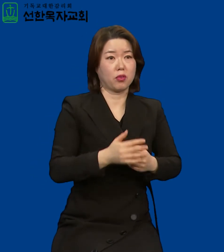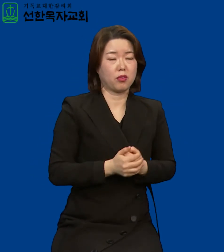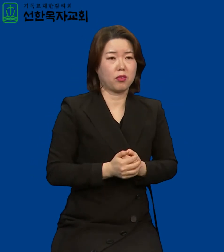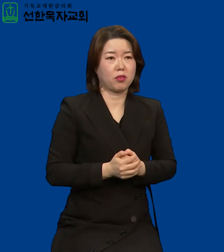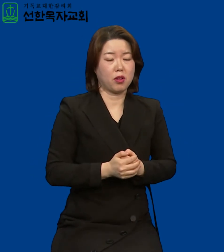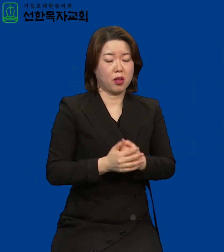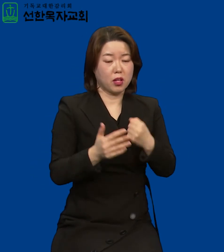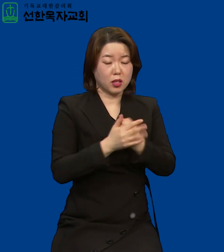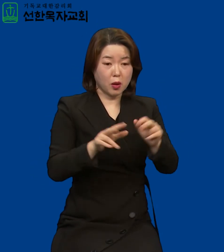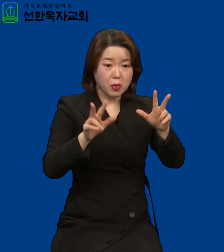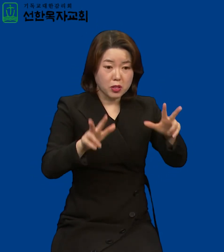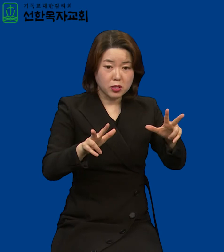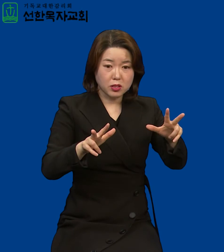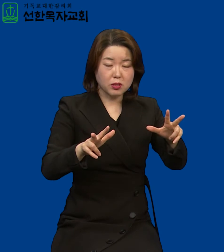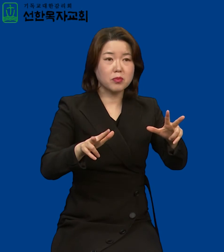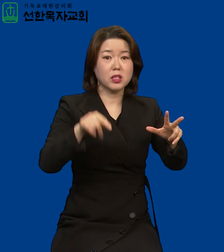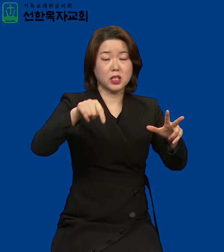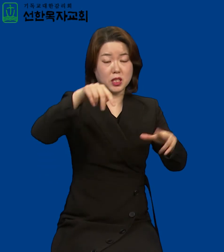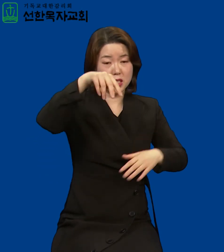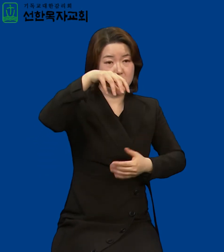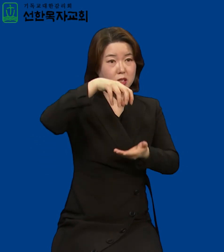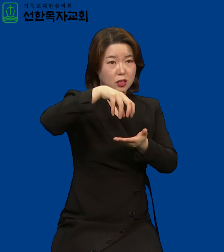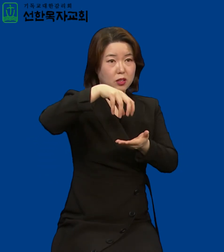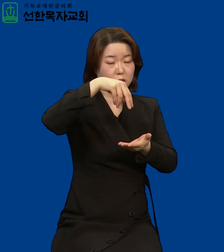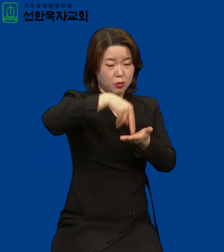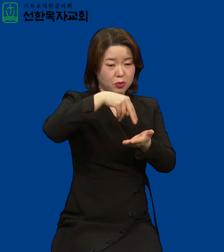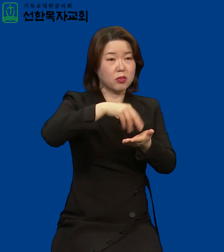그래서 지금 여기 이 자리까지 있는 거예요.